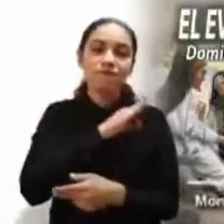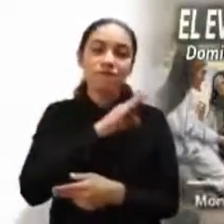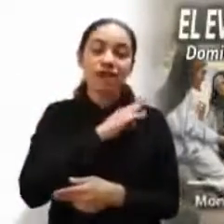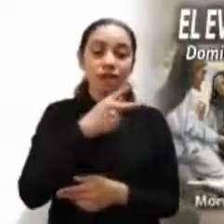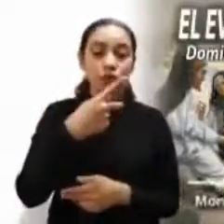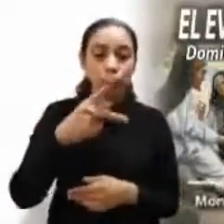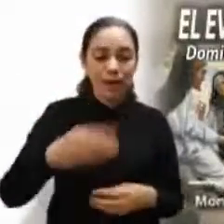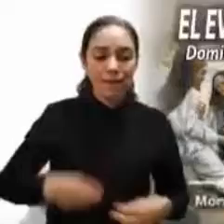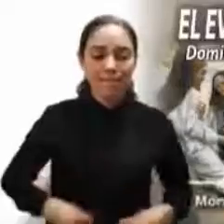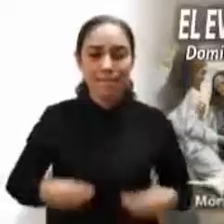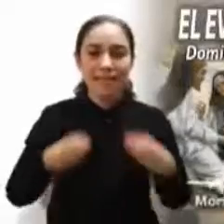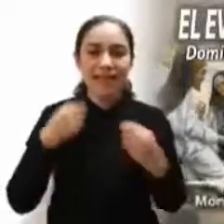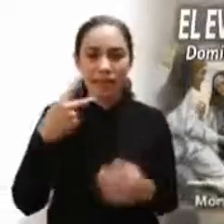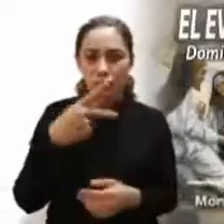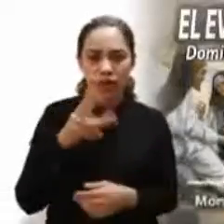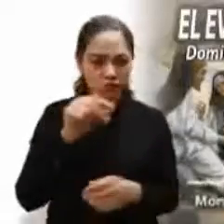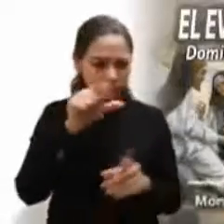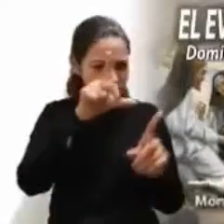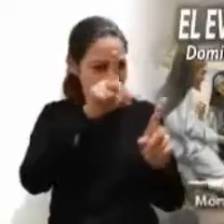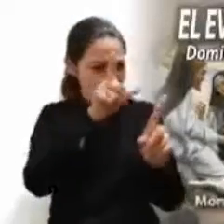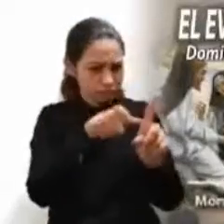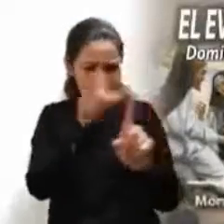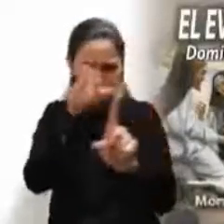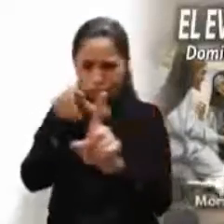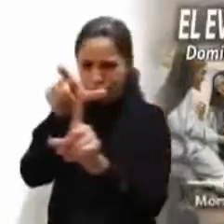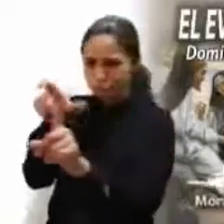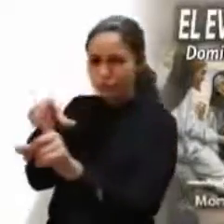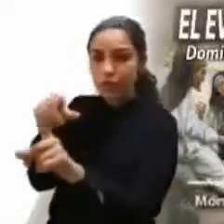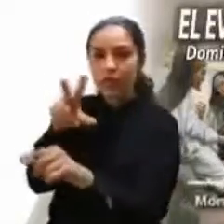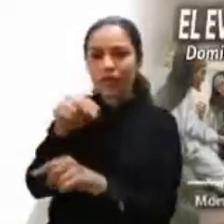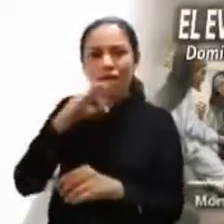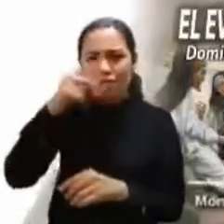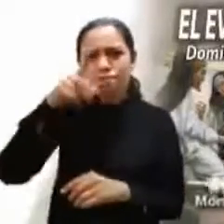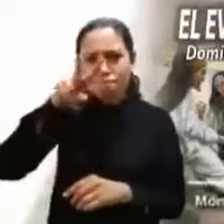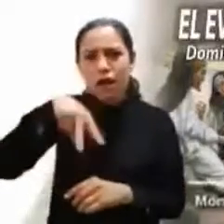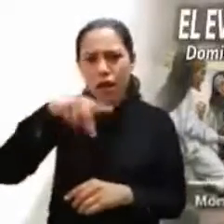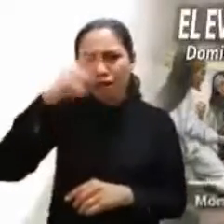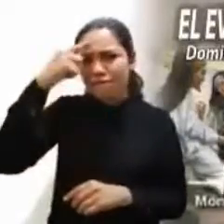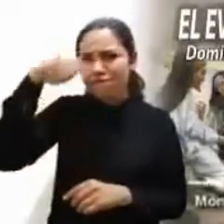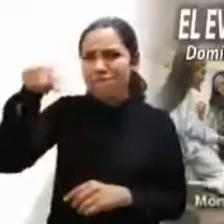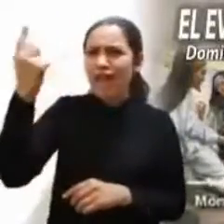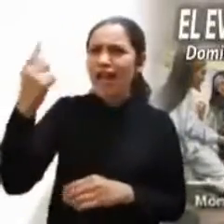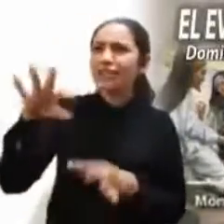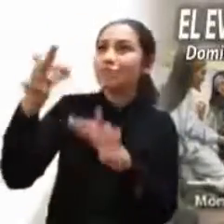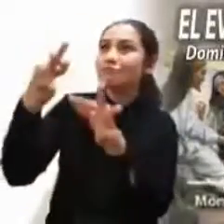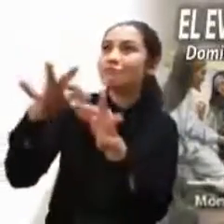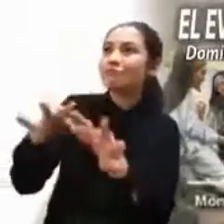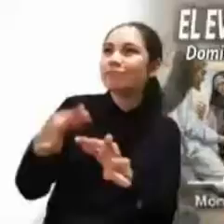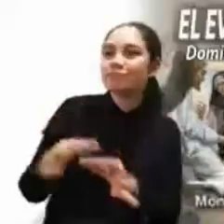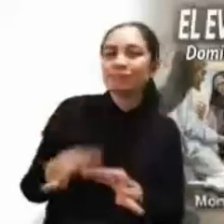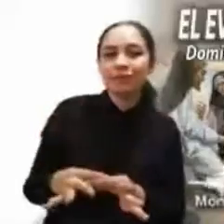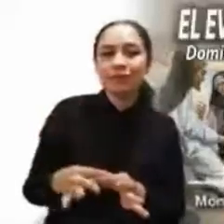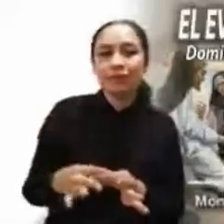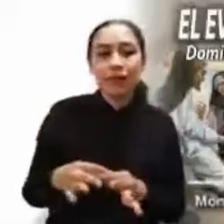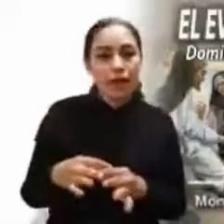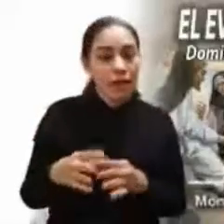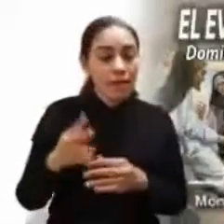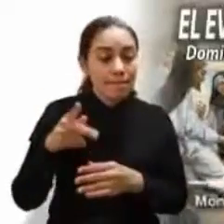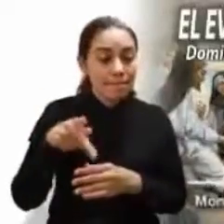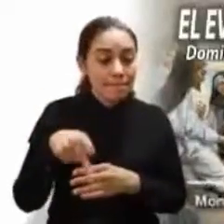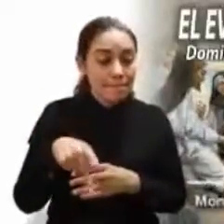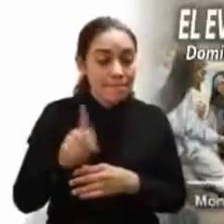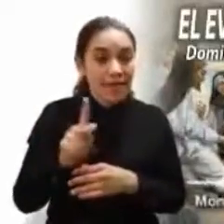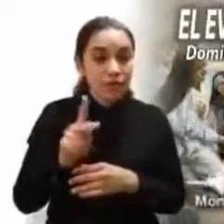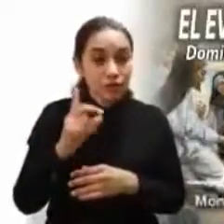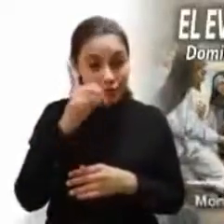fácil cumplir unos preceptos que en el fondo no alteran nuestra vida, que enamorarse de verdad y